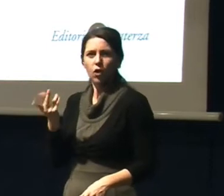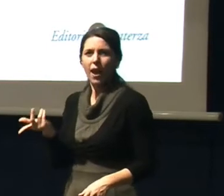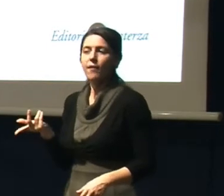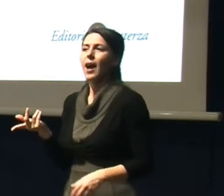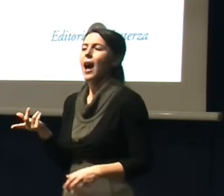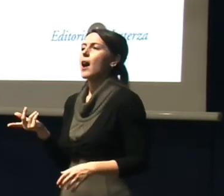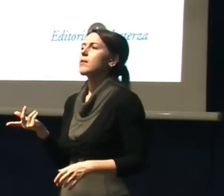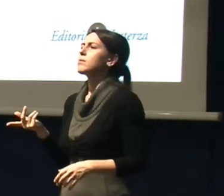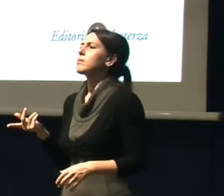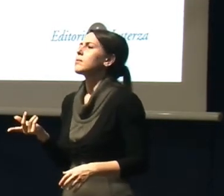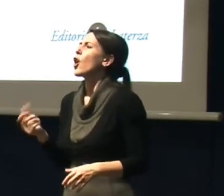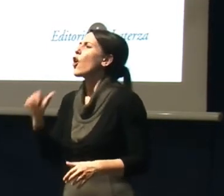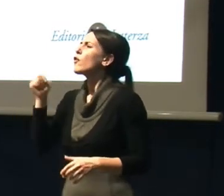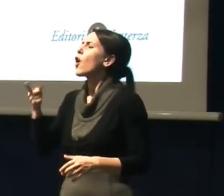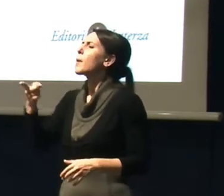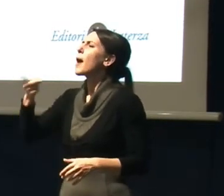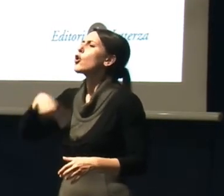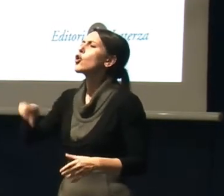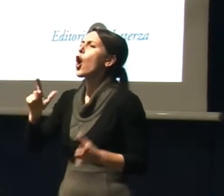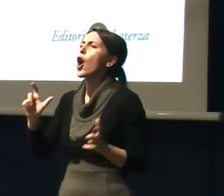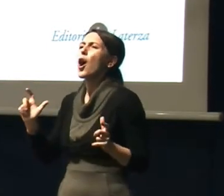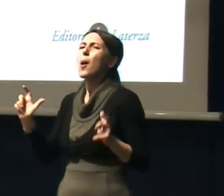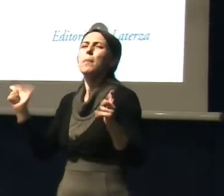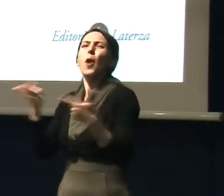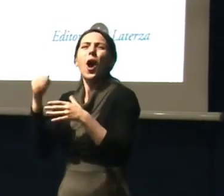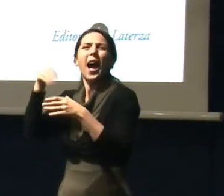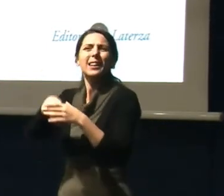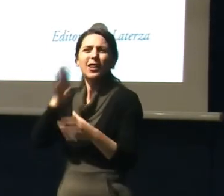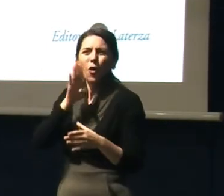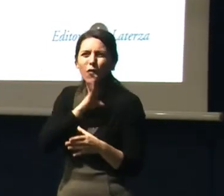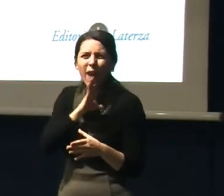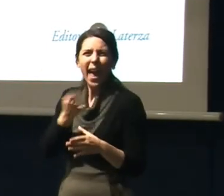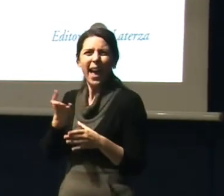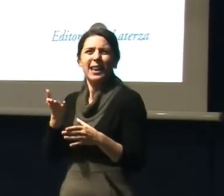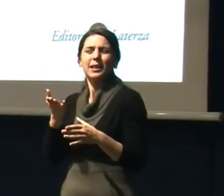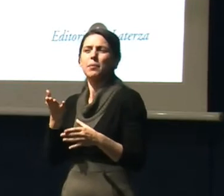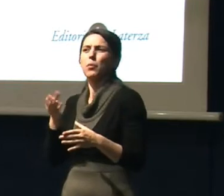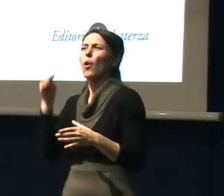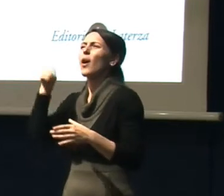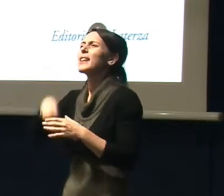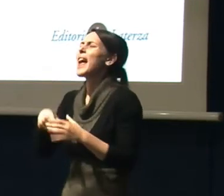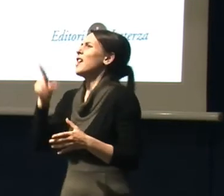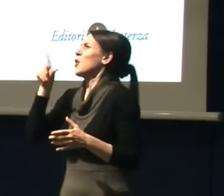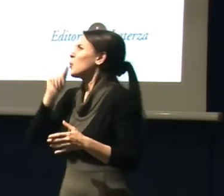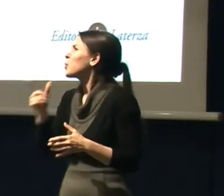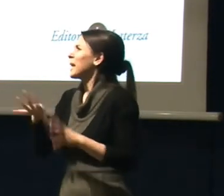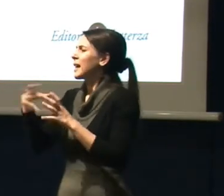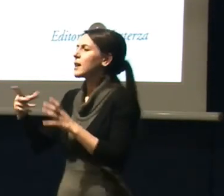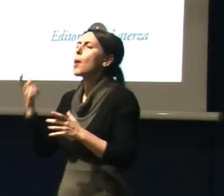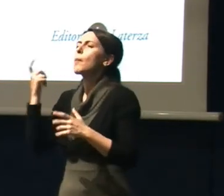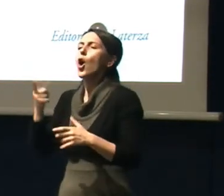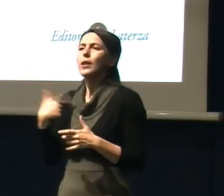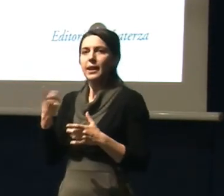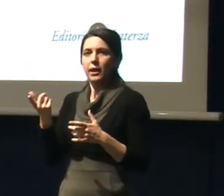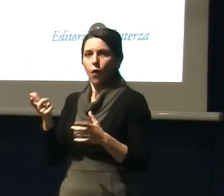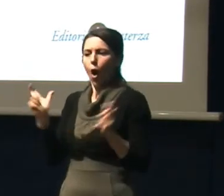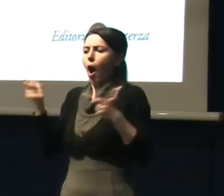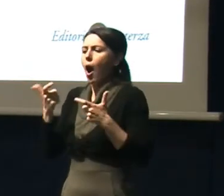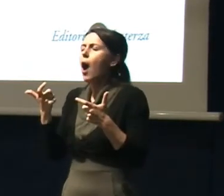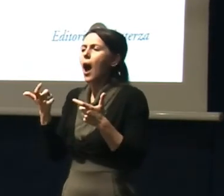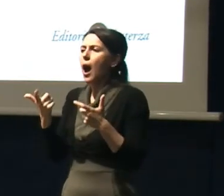e delle casse di risonanza in cui siamo intrappolati dentro facebook o dentro i social media perché ognuno vede solo le cose dei propri amici quindi